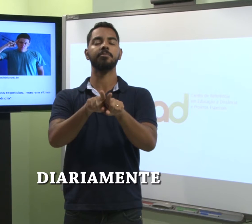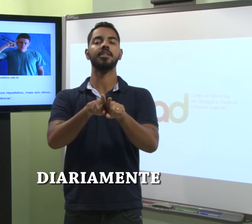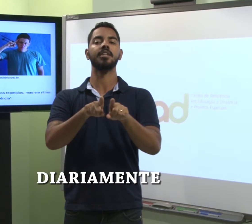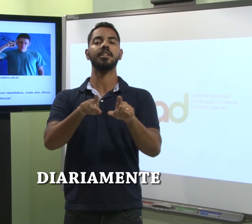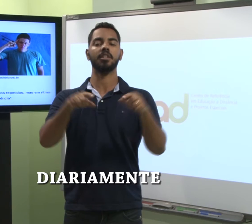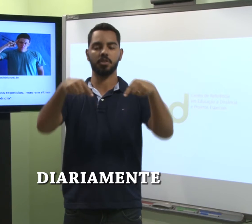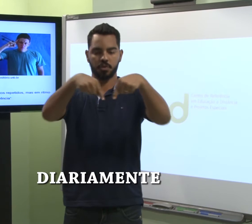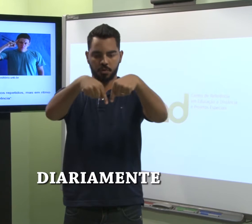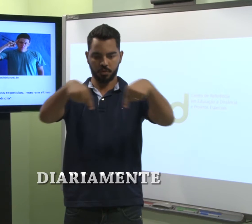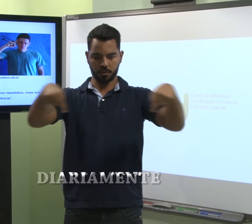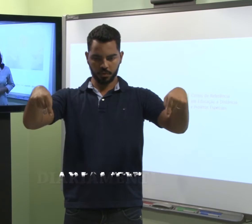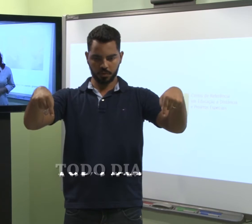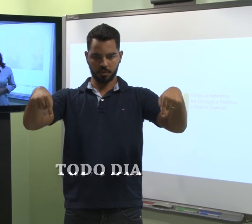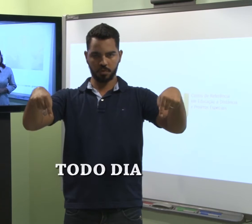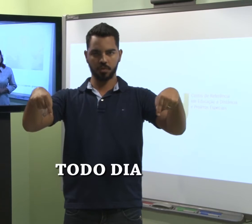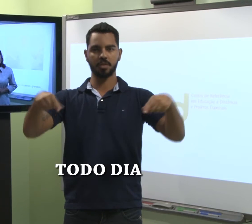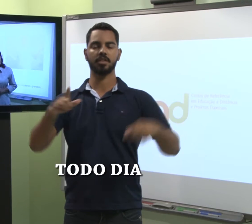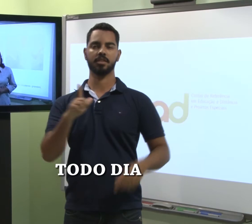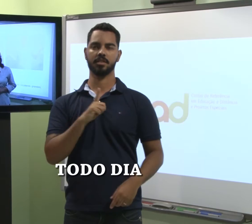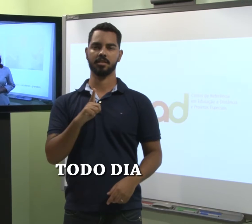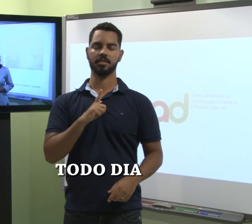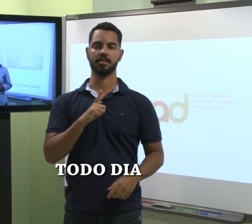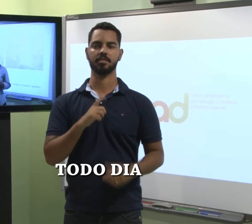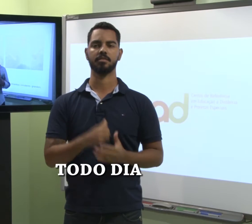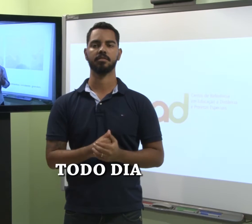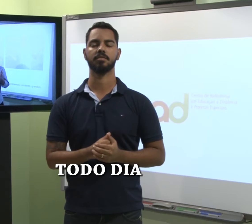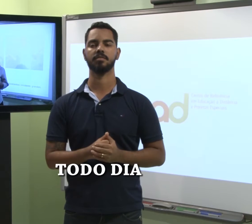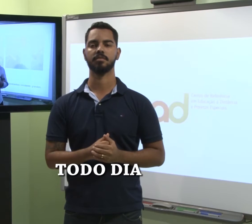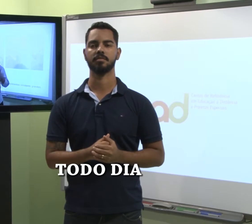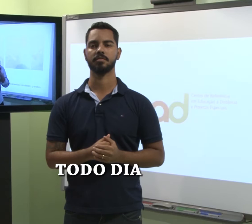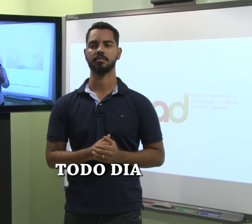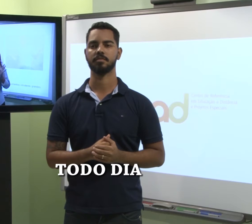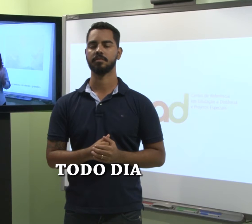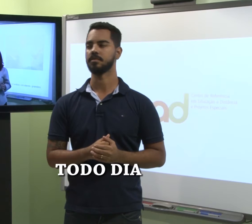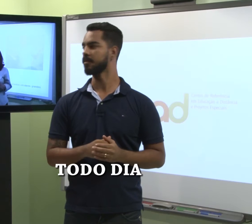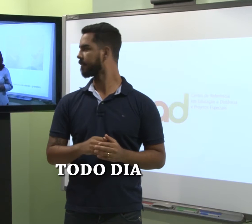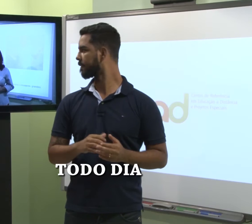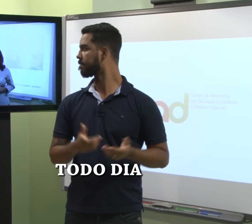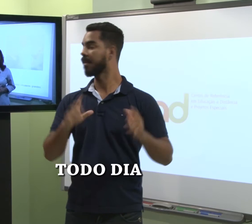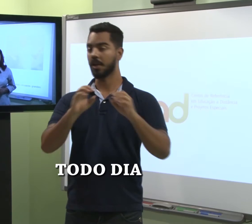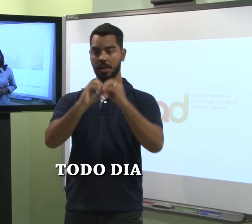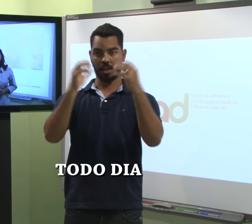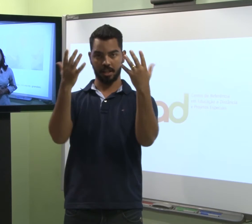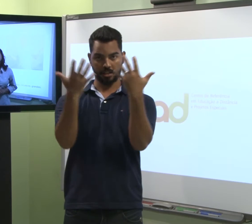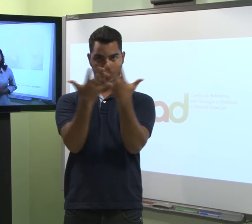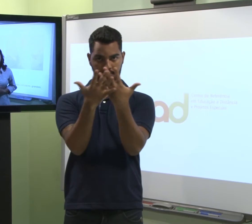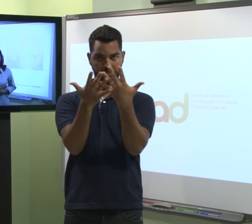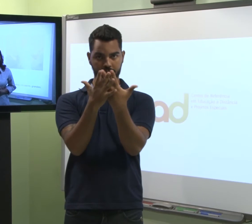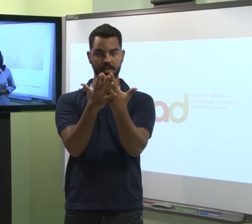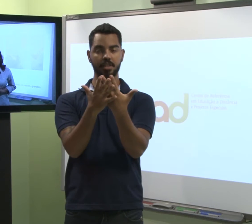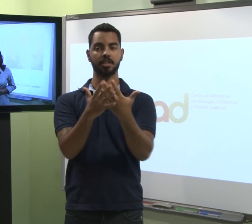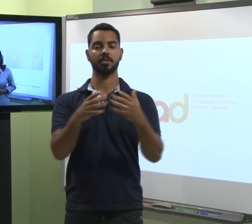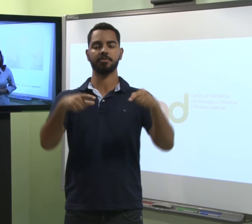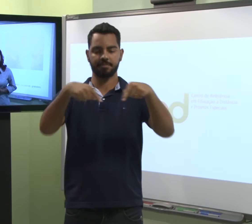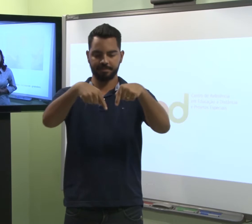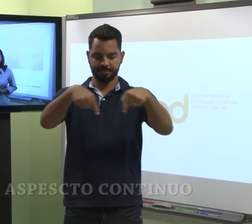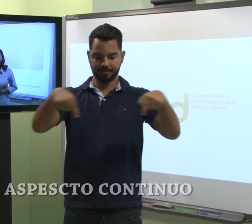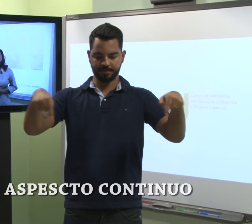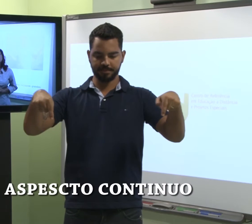nesse slide aí também. Aspecto contínuo. Falar agora um pouco do aspecto contínuo, tá? Nesse